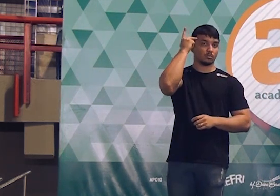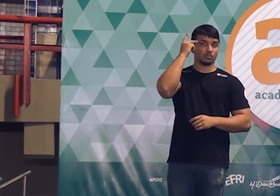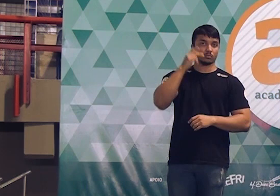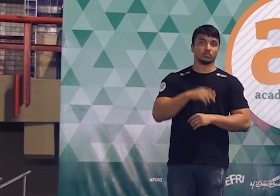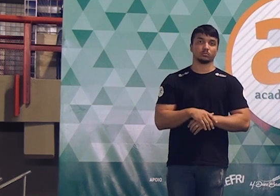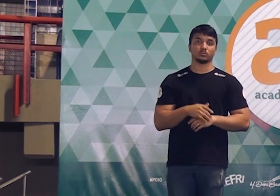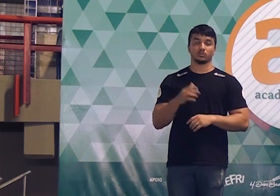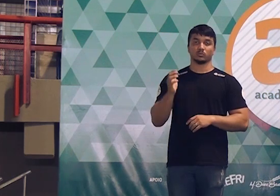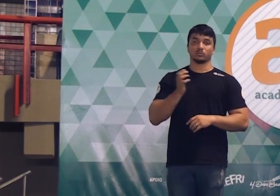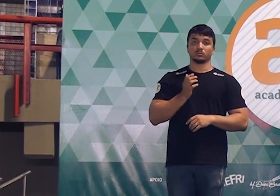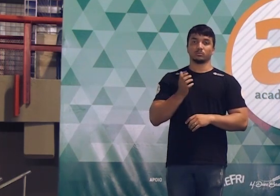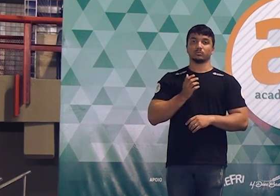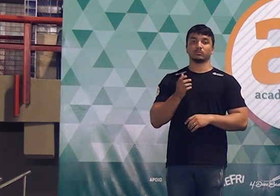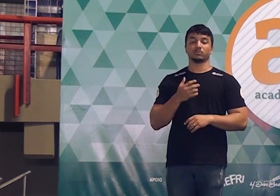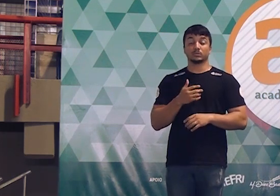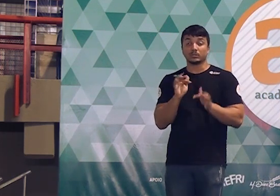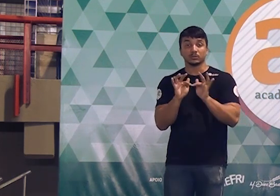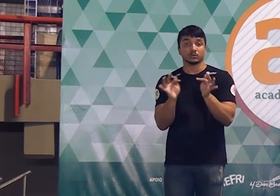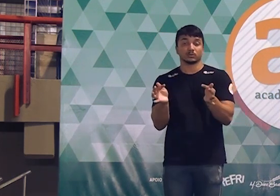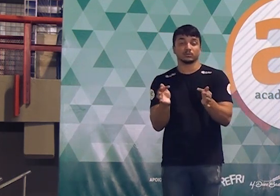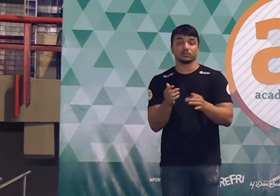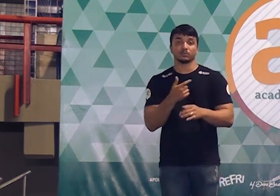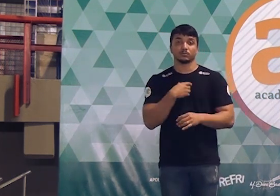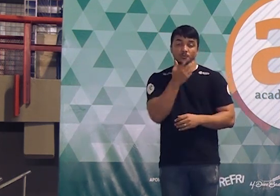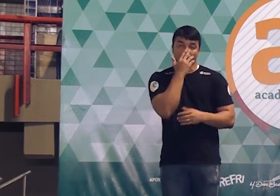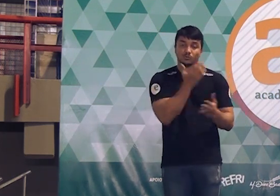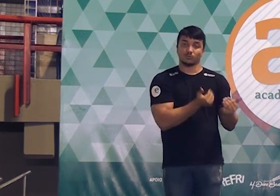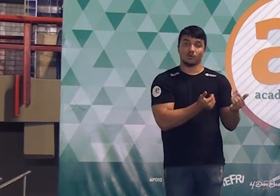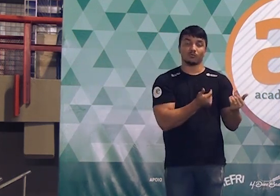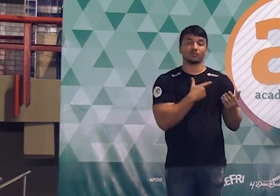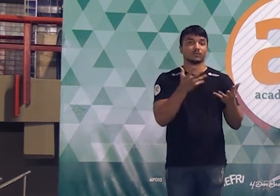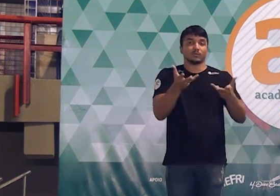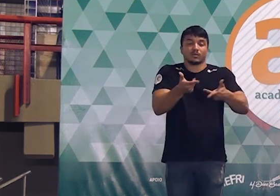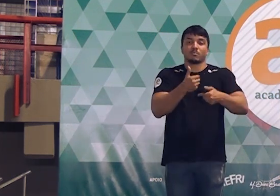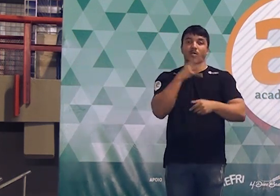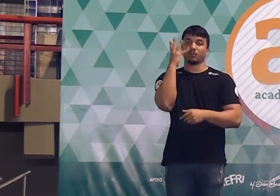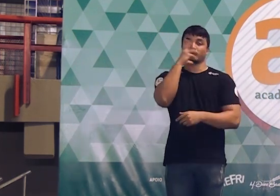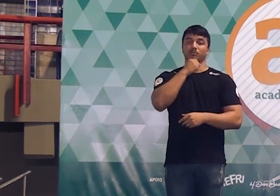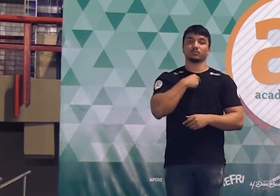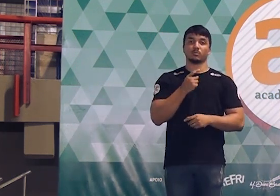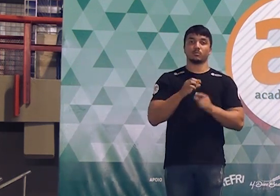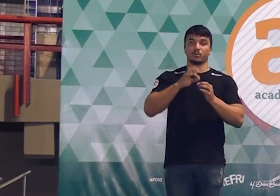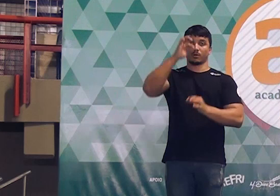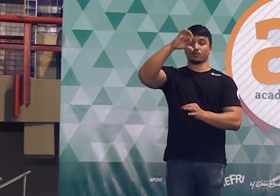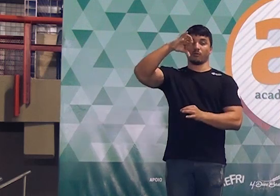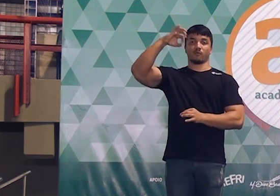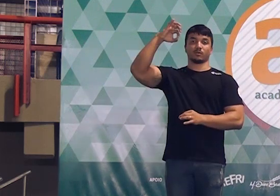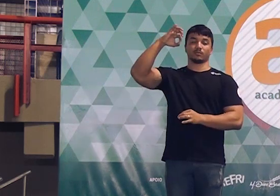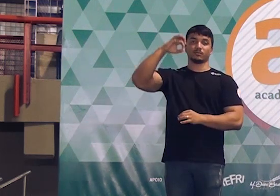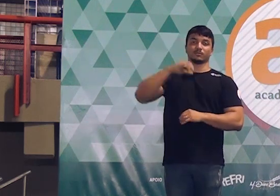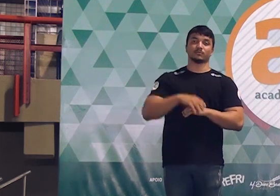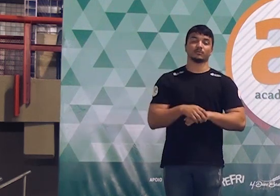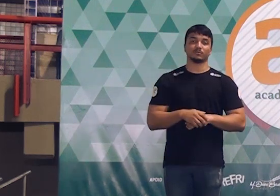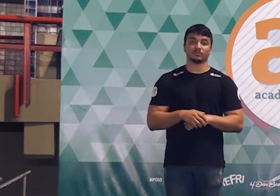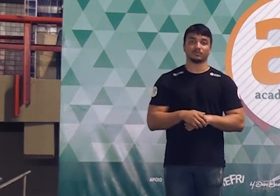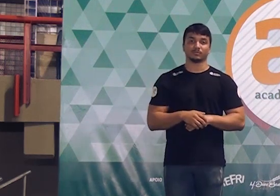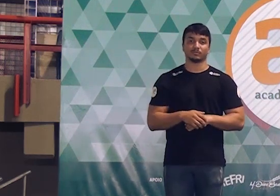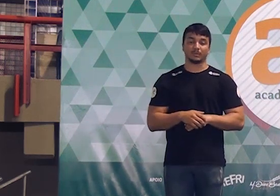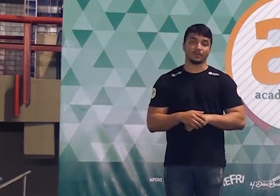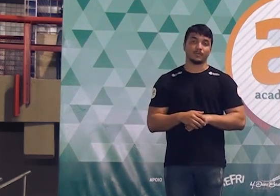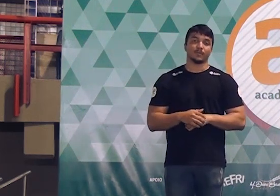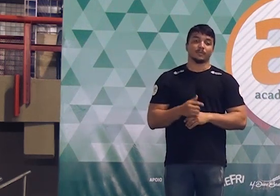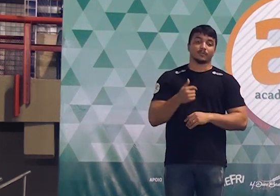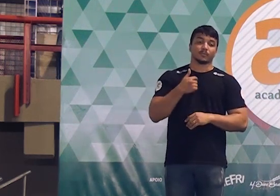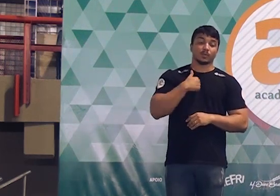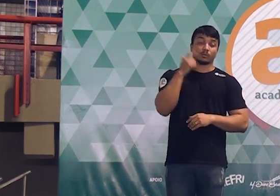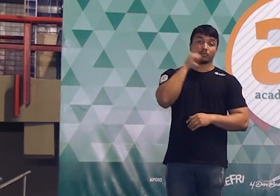Sou rico, humilde, bem novinho assim, lindo, maravilhoso, com 1,90 m, tá? E